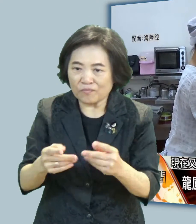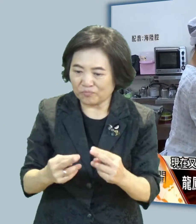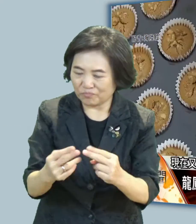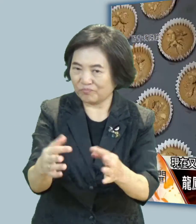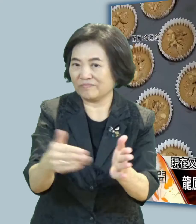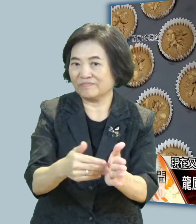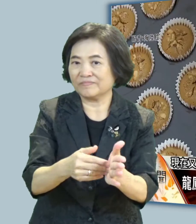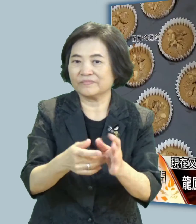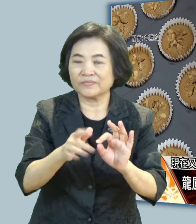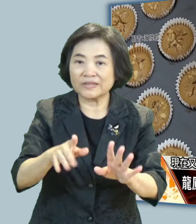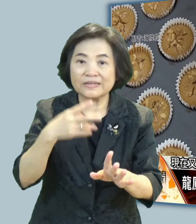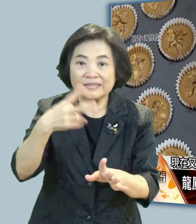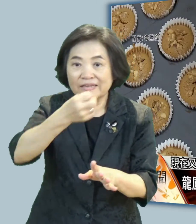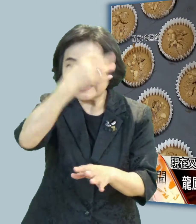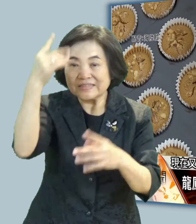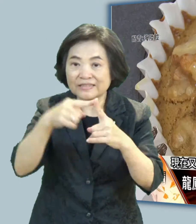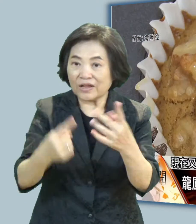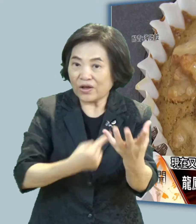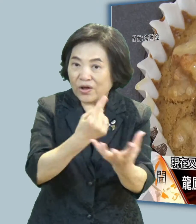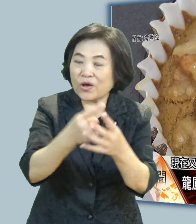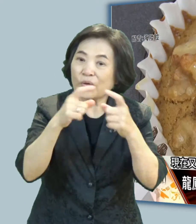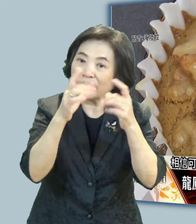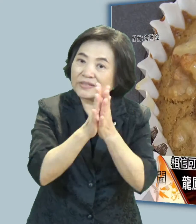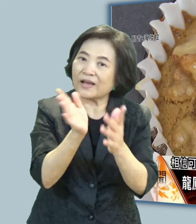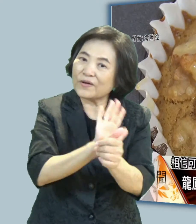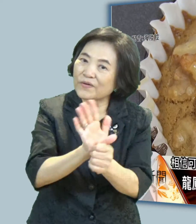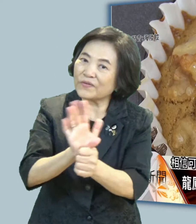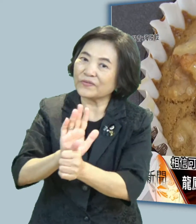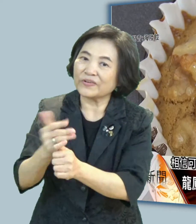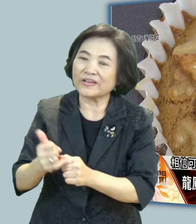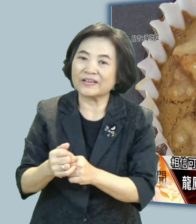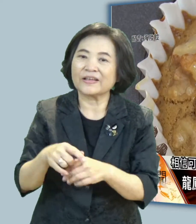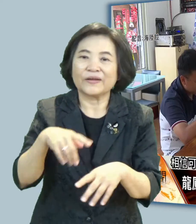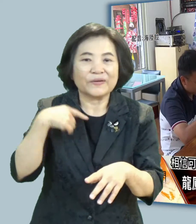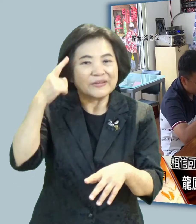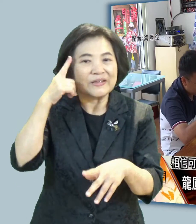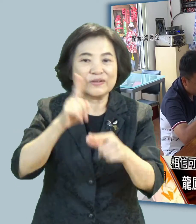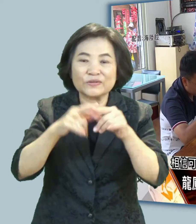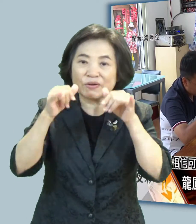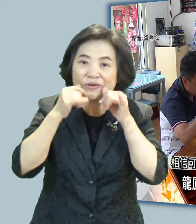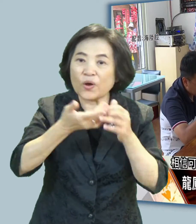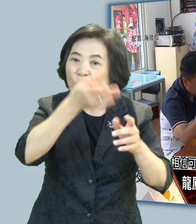两下就有后生人很转家乡来服务，相信就得为众了